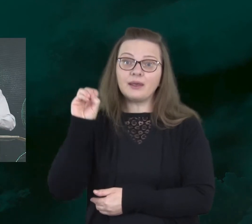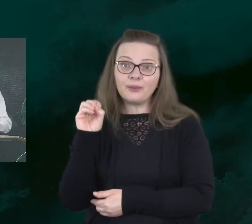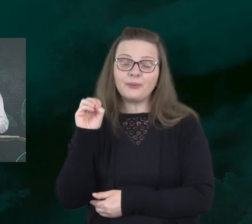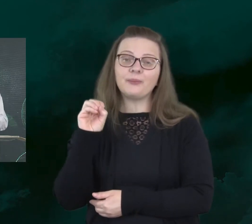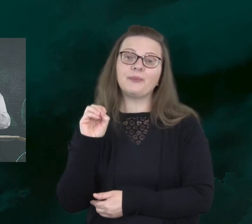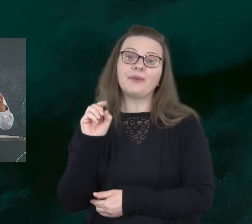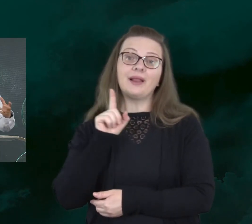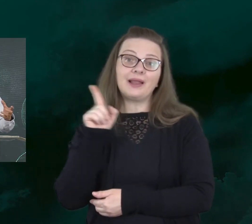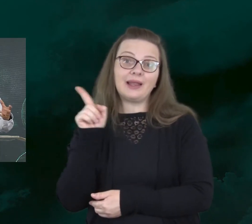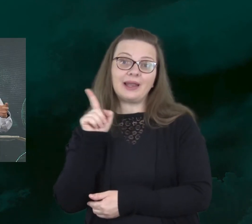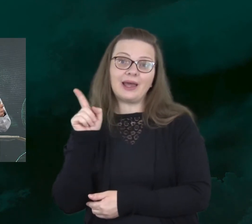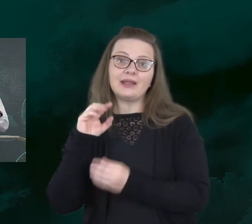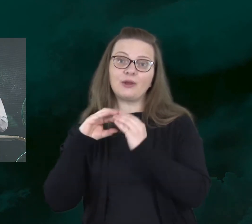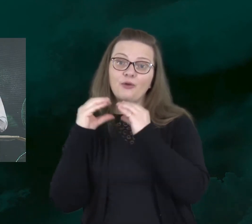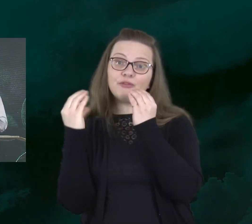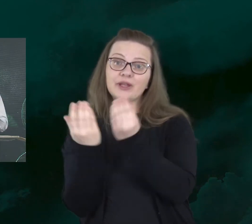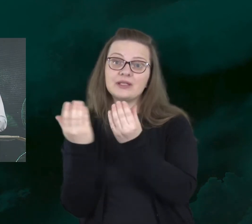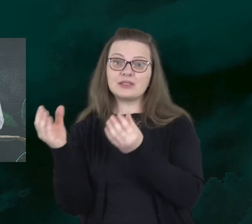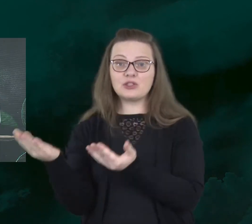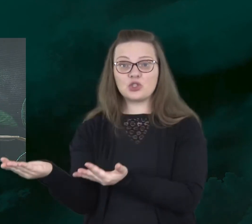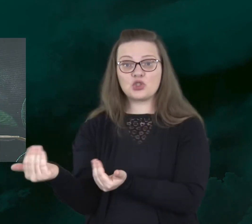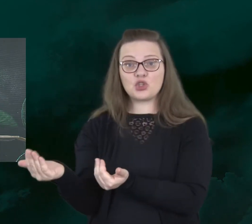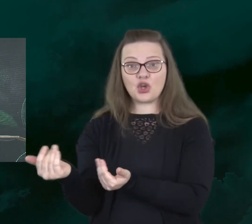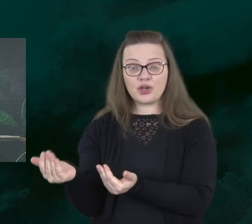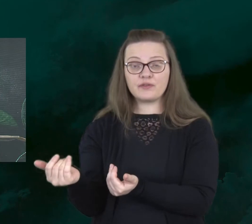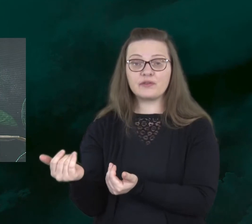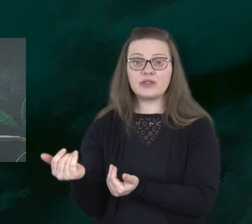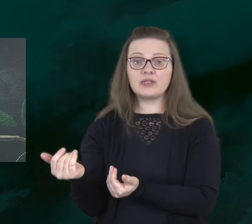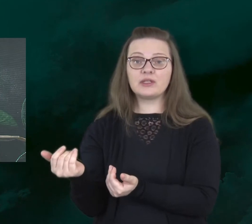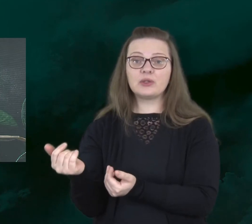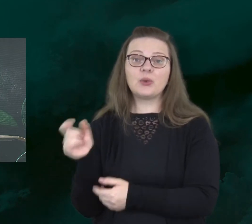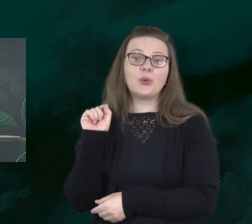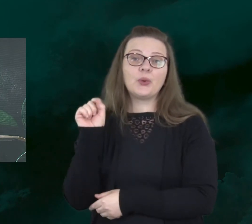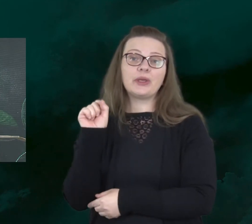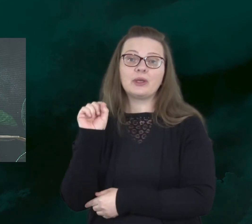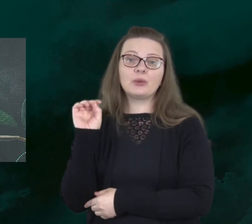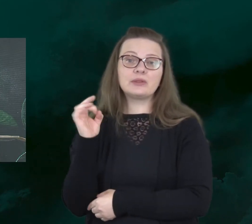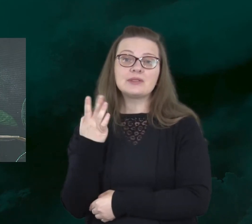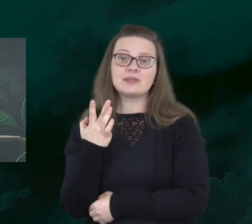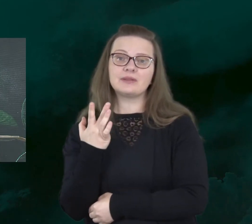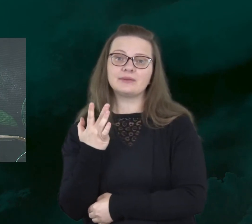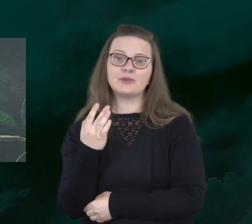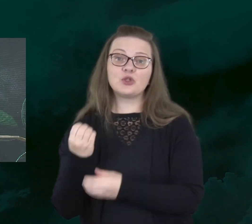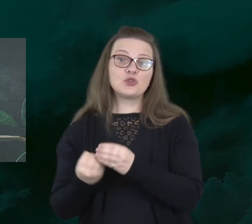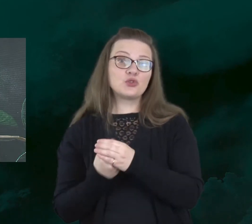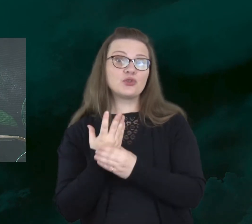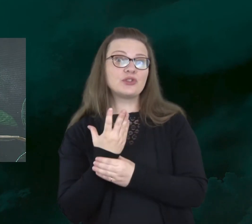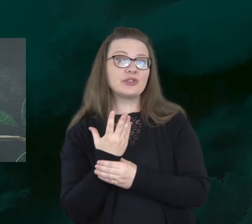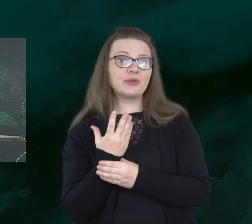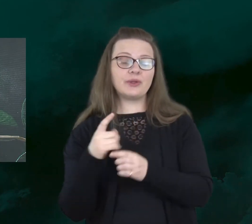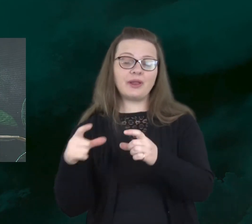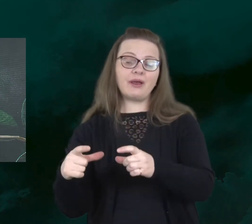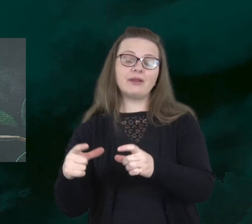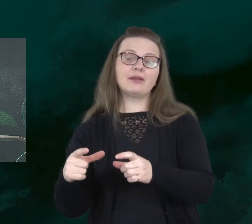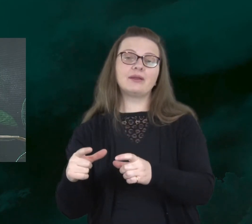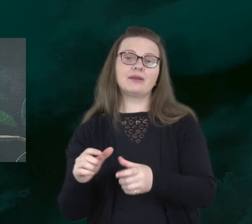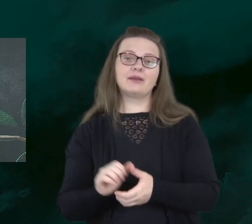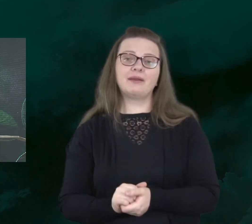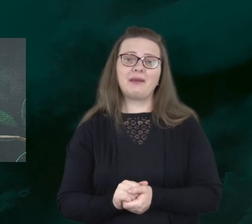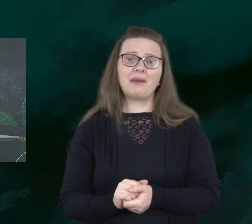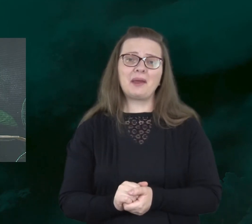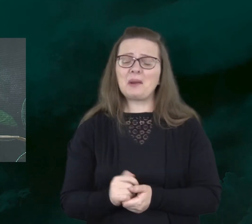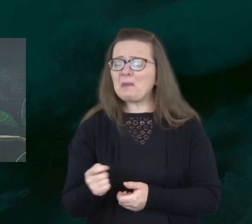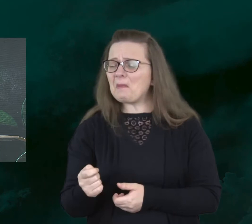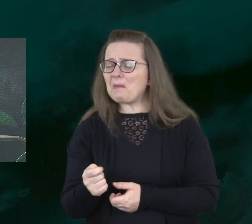nas conferências de jovens, esses jovens do Maranhão, da região de São Luís, eles eram muito poucos,